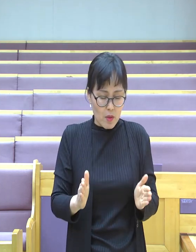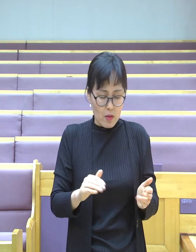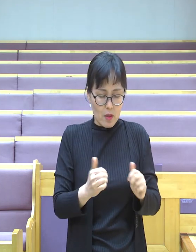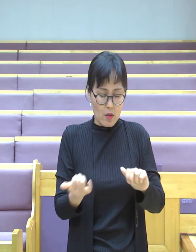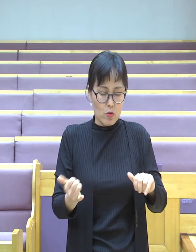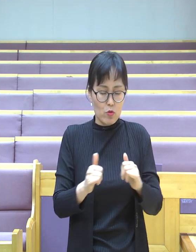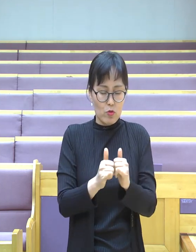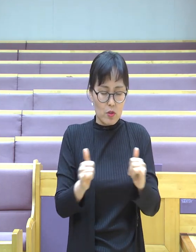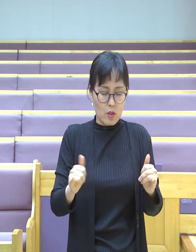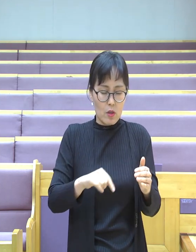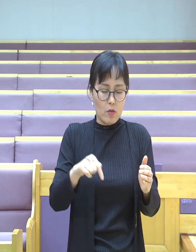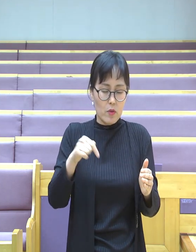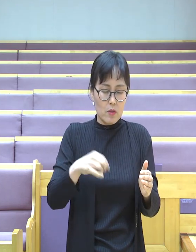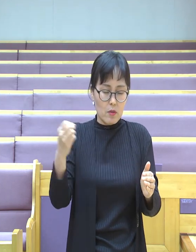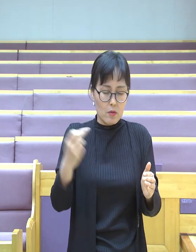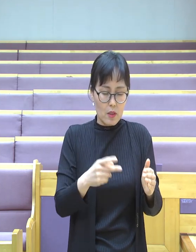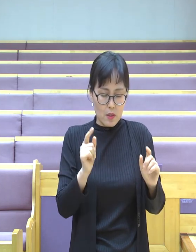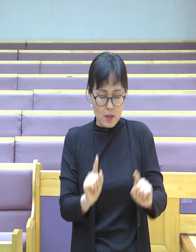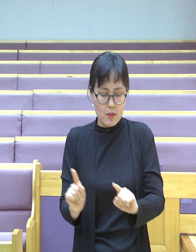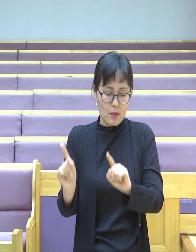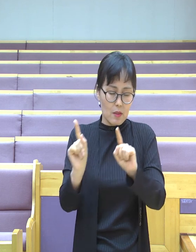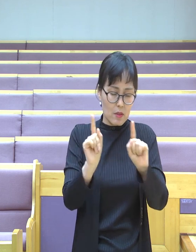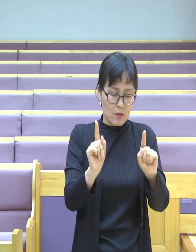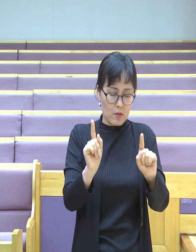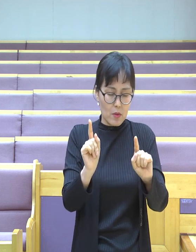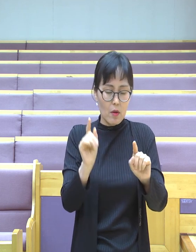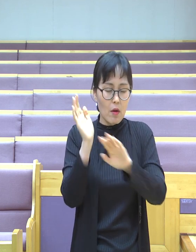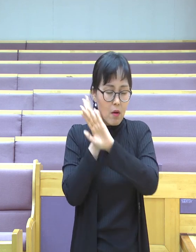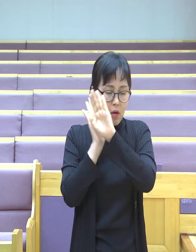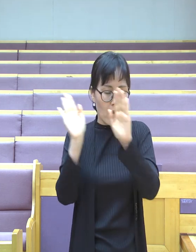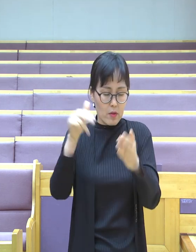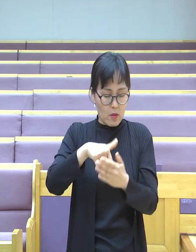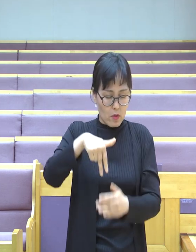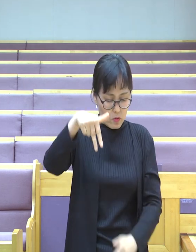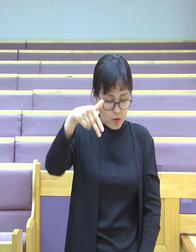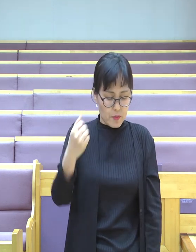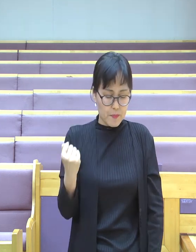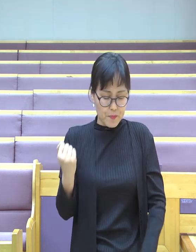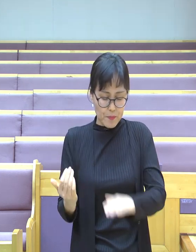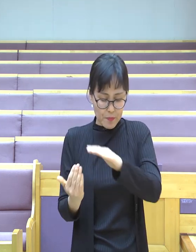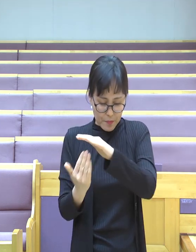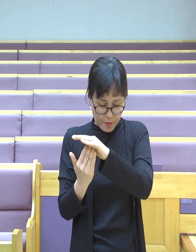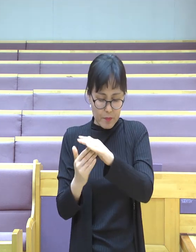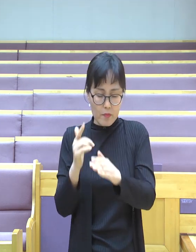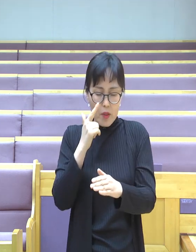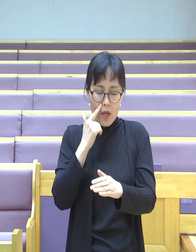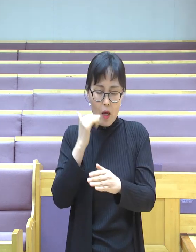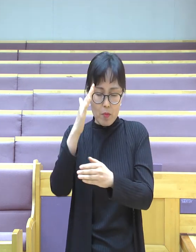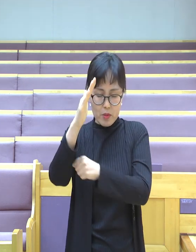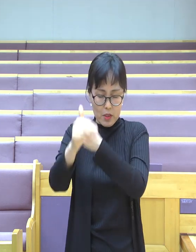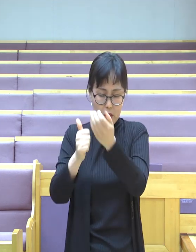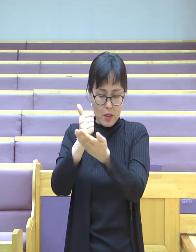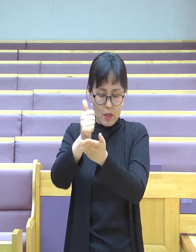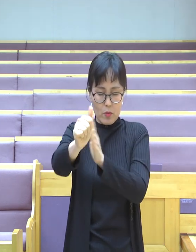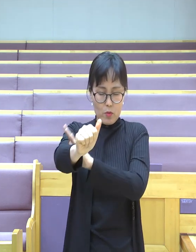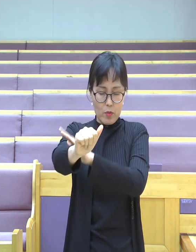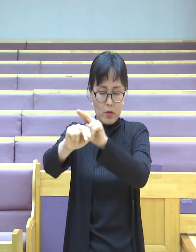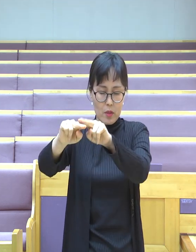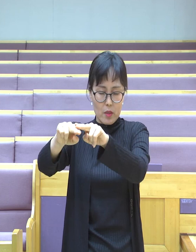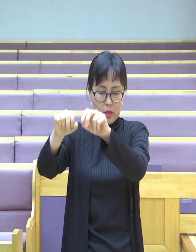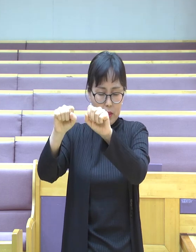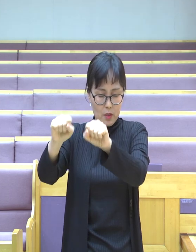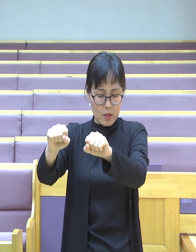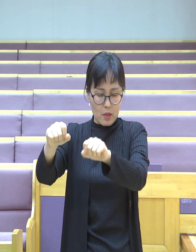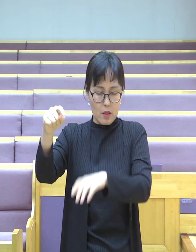만에 죽은 자 가운데서 다시 살아나셨으며 하늘에 오르시어 전능하신 아버지 하나님 우편에